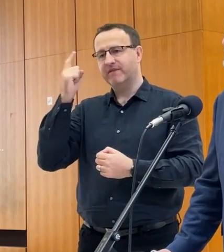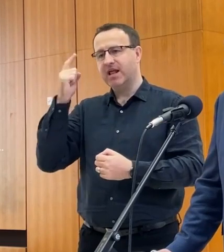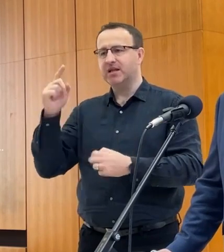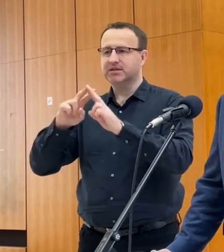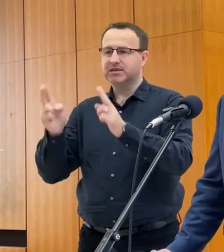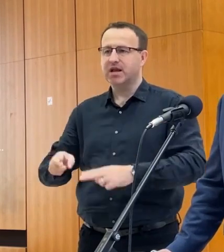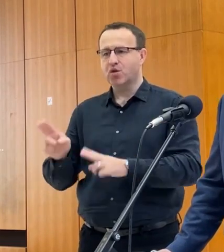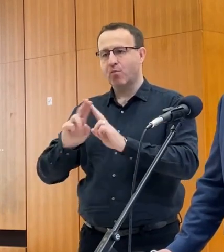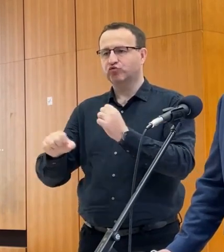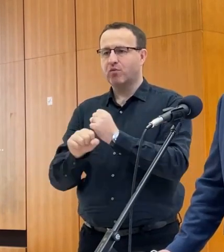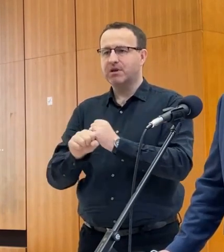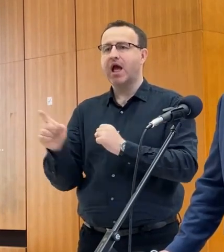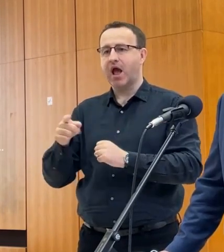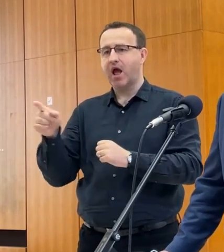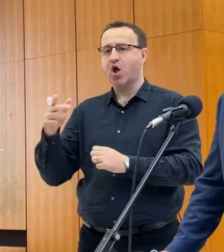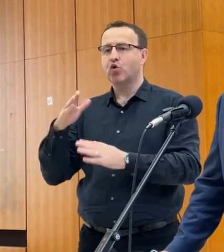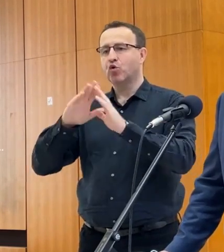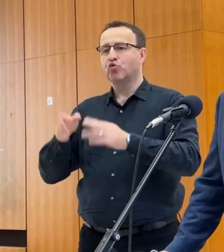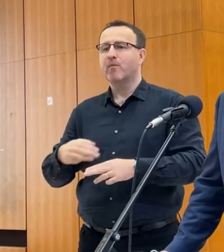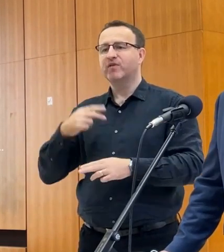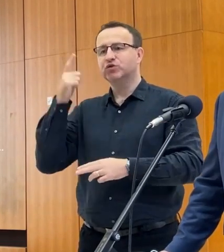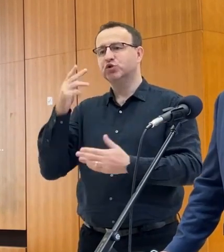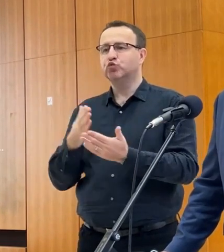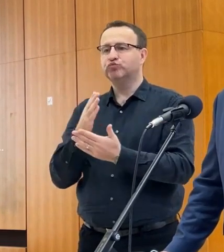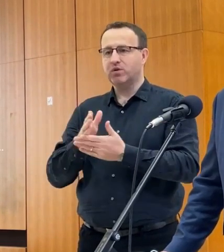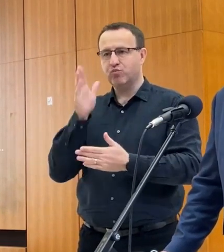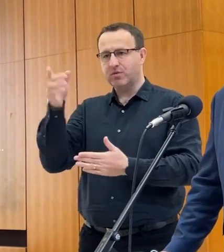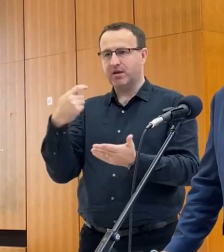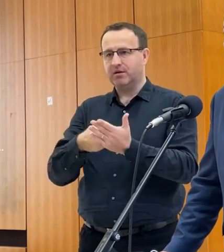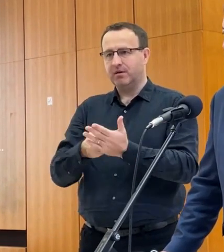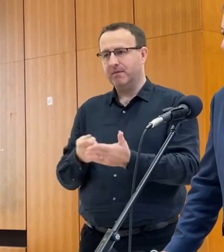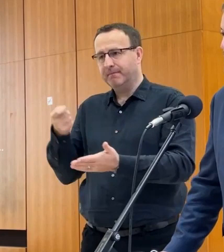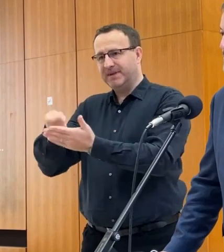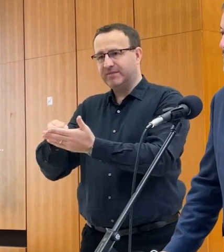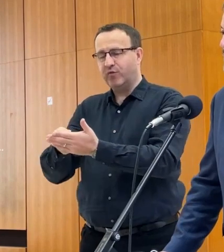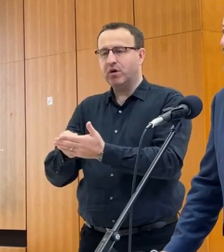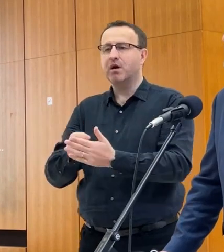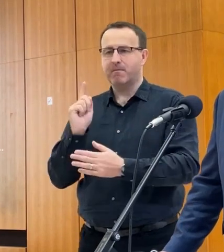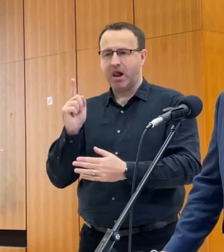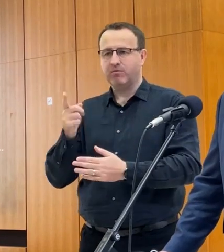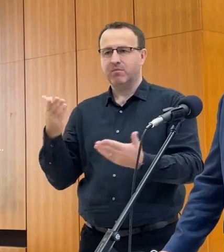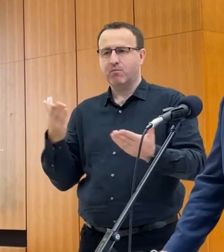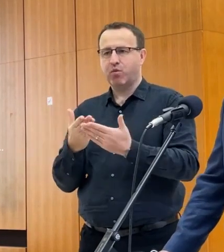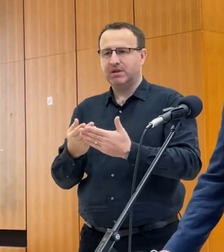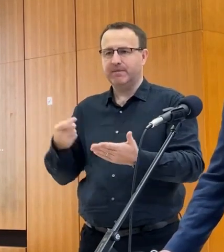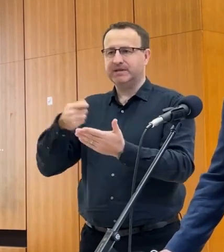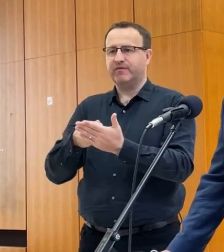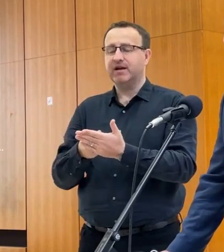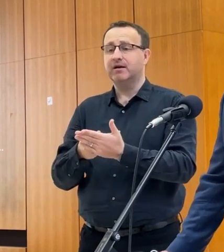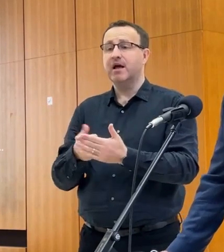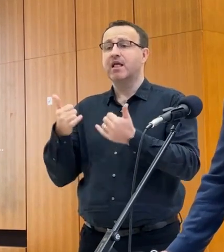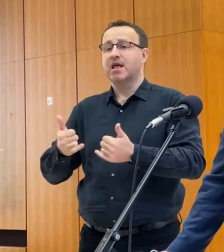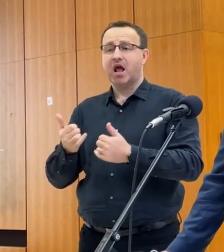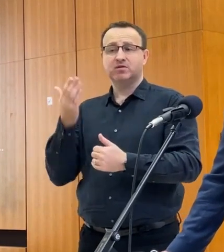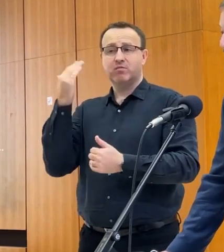A dostanú možno aj nejaký finančný príspevok títo ľudia? Mali by dostať podobný finančný príspevok, akurát teraz ho dostávali, teraz to poviem,